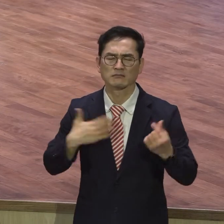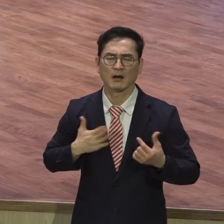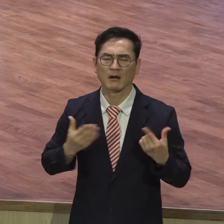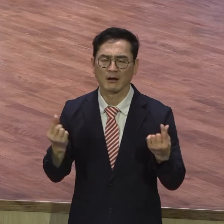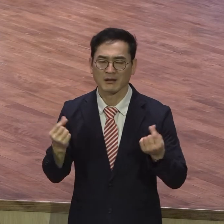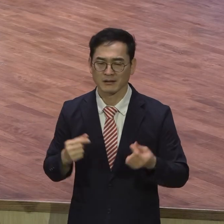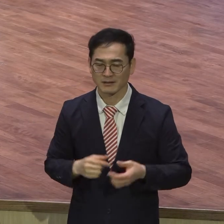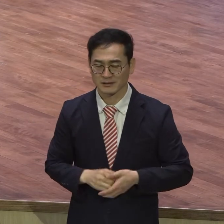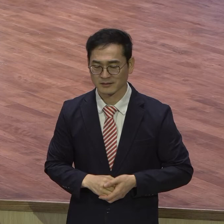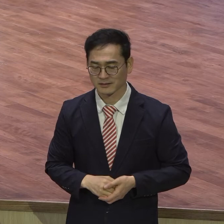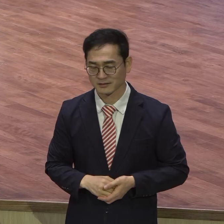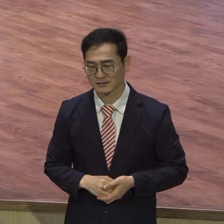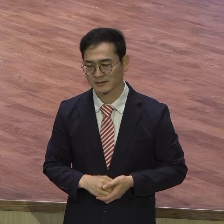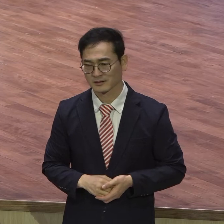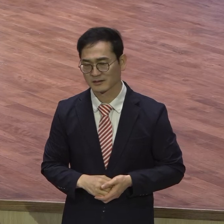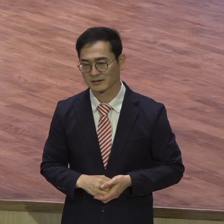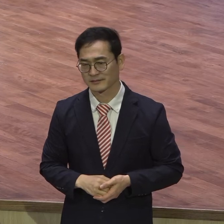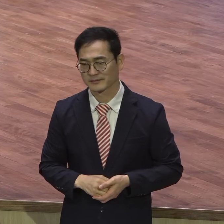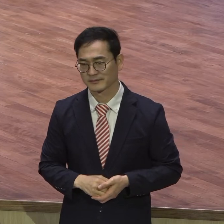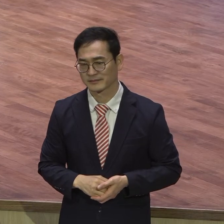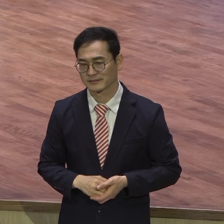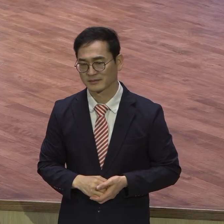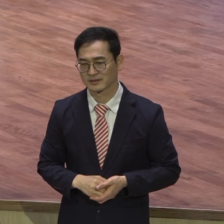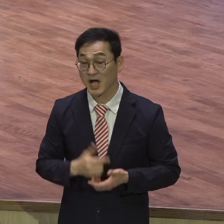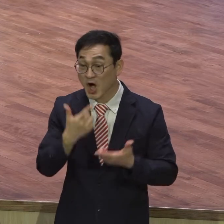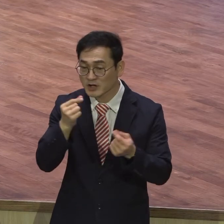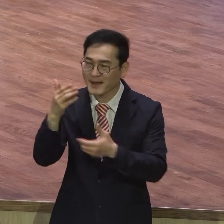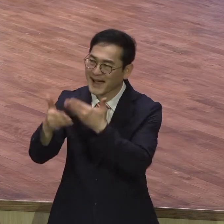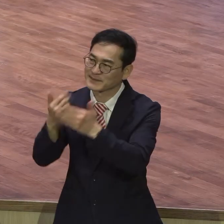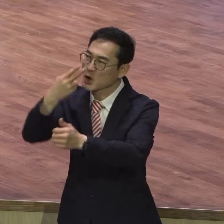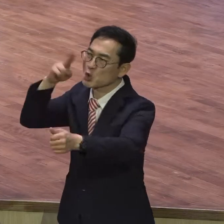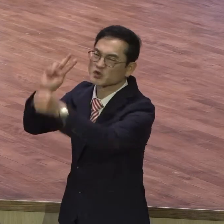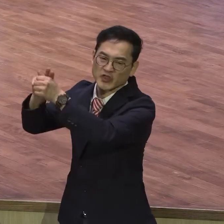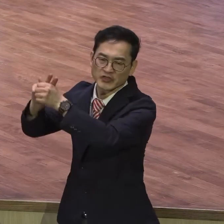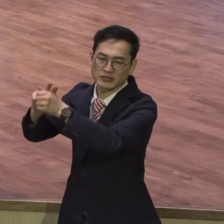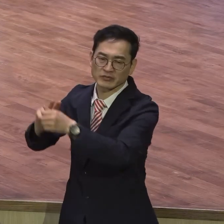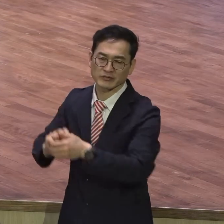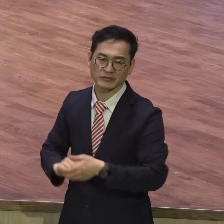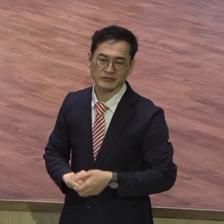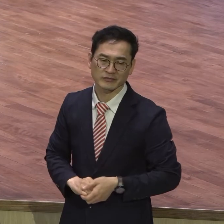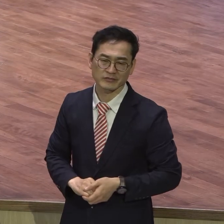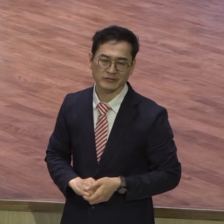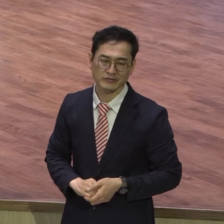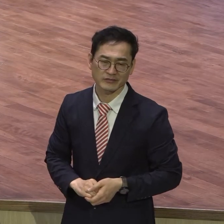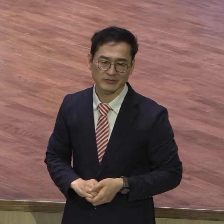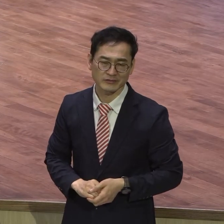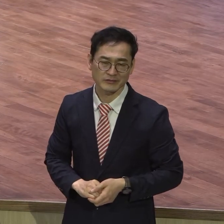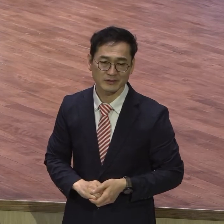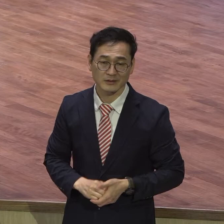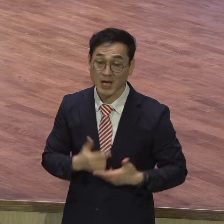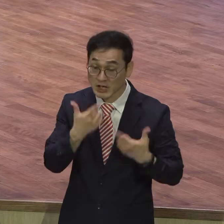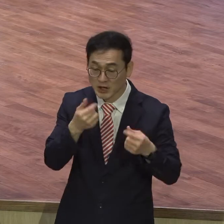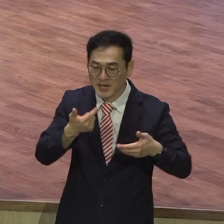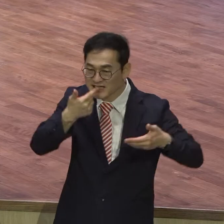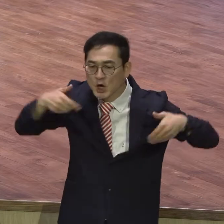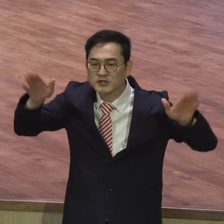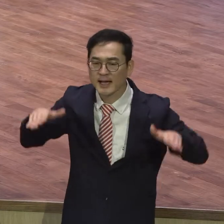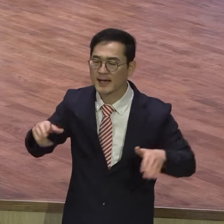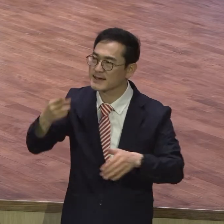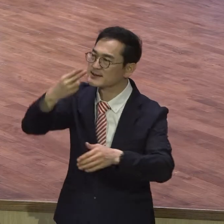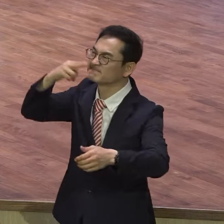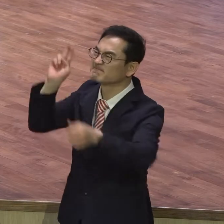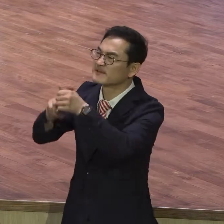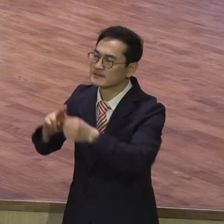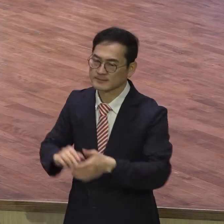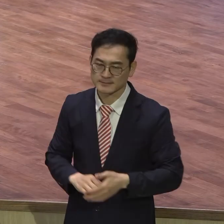높아지려고 하는 반란이 하늘에 있었어요 이걸 하나님이